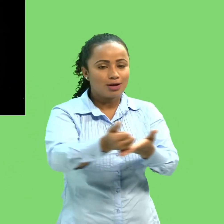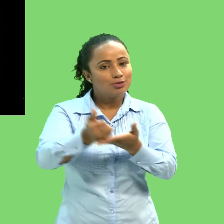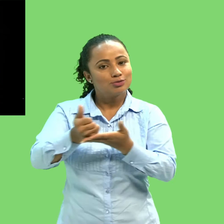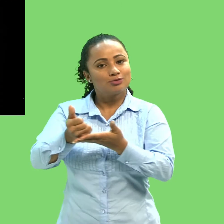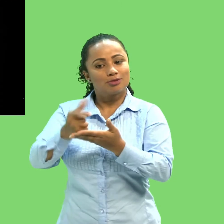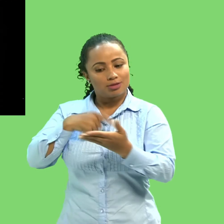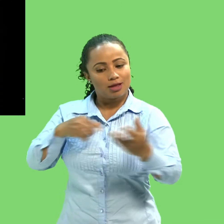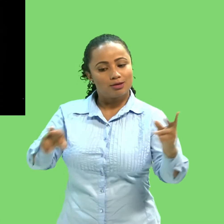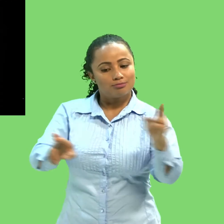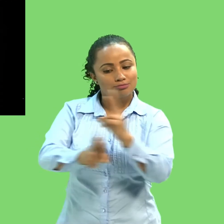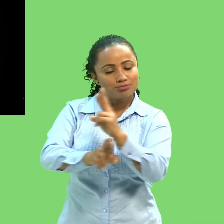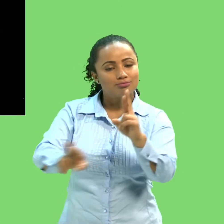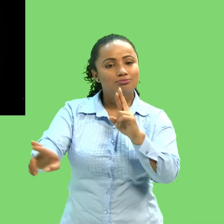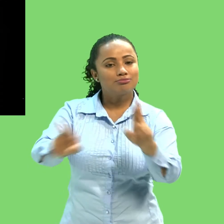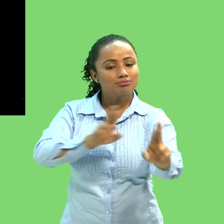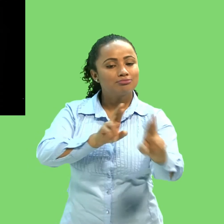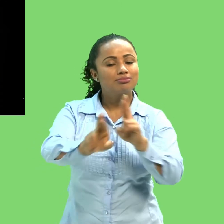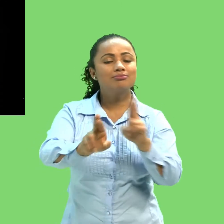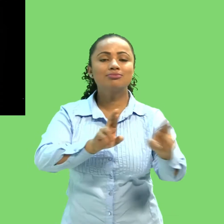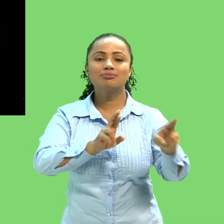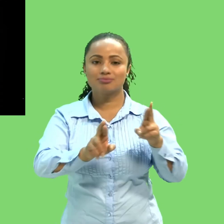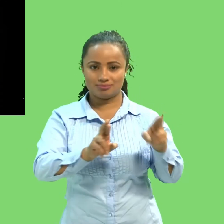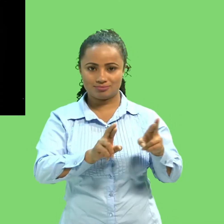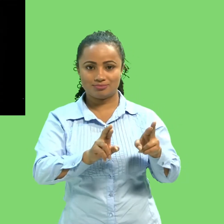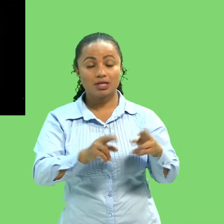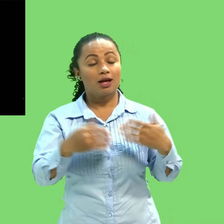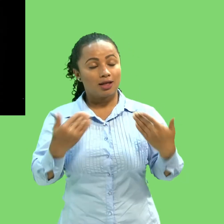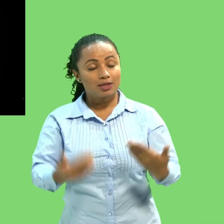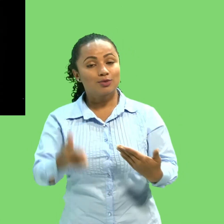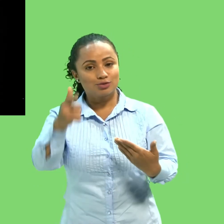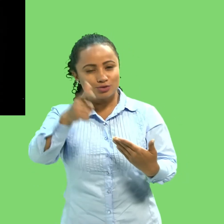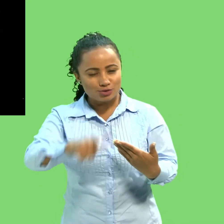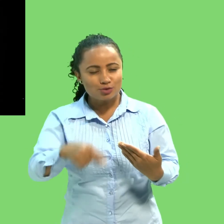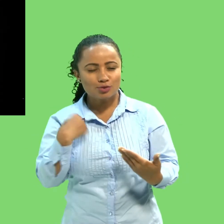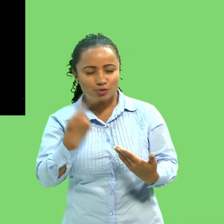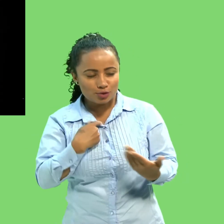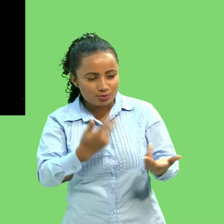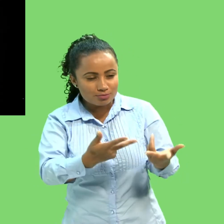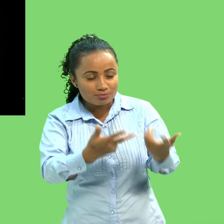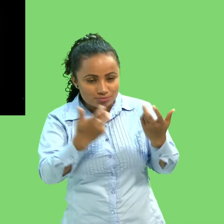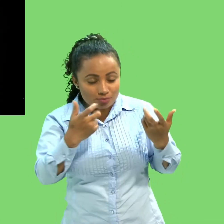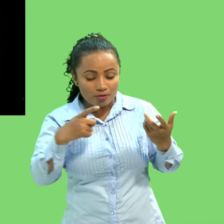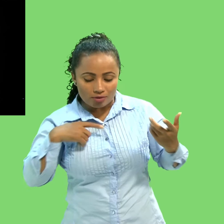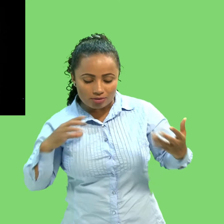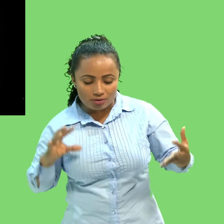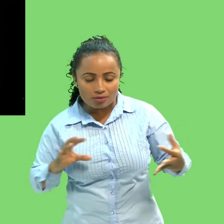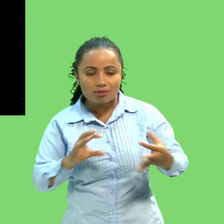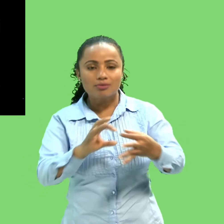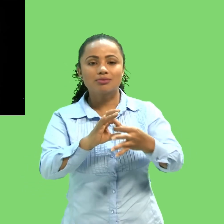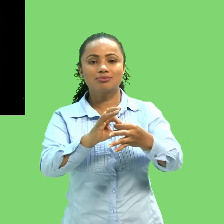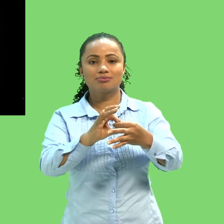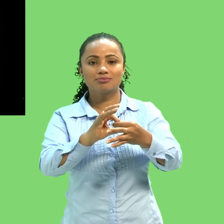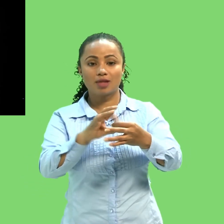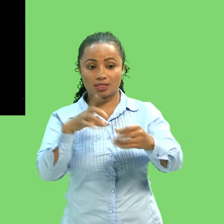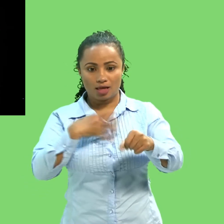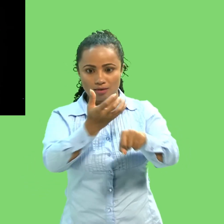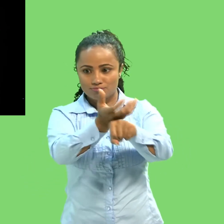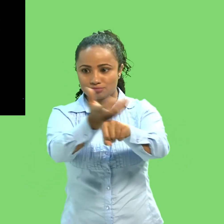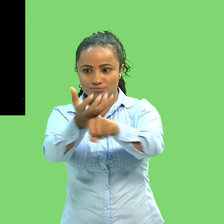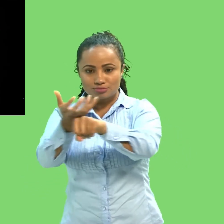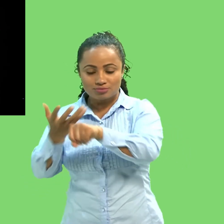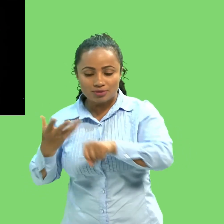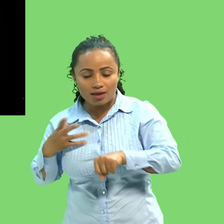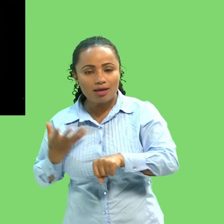entre disciplinas, em relação dialógica entre disciplinas, né? Então, mais uma vez, percebemos que está ligado ao quê? Ao caráter